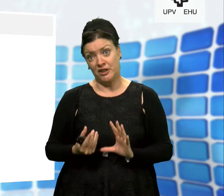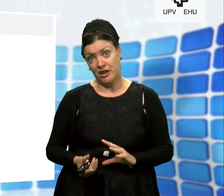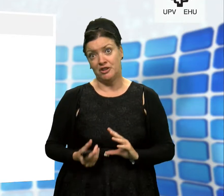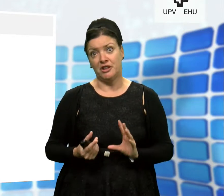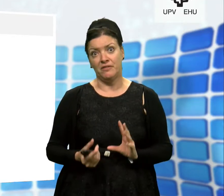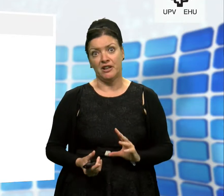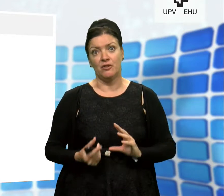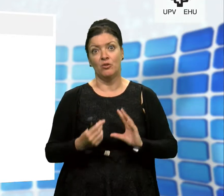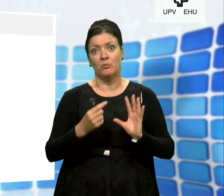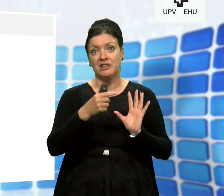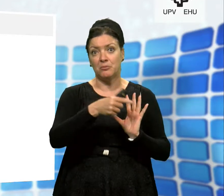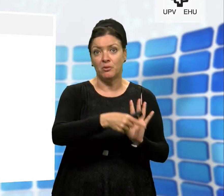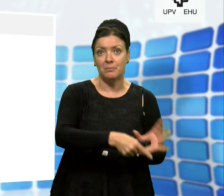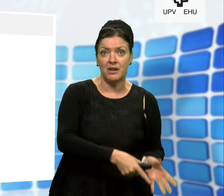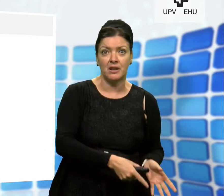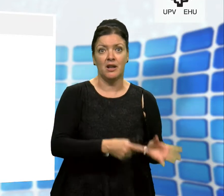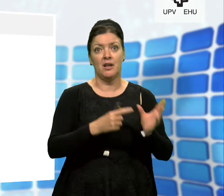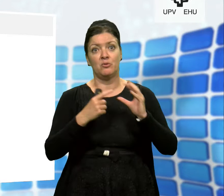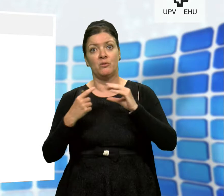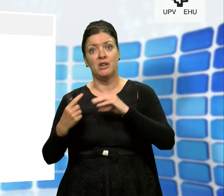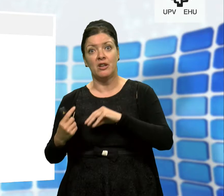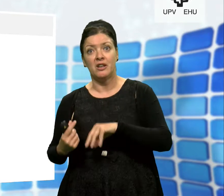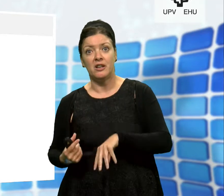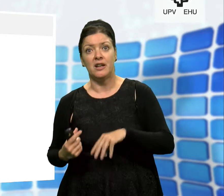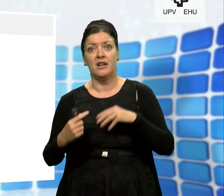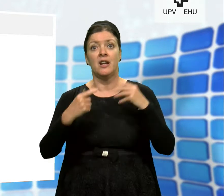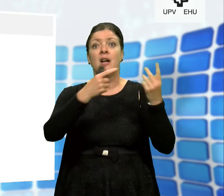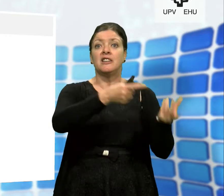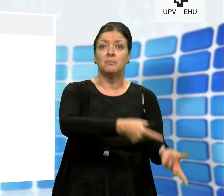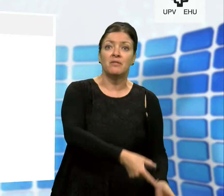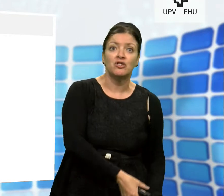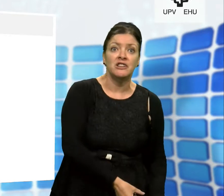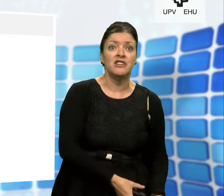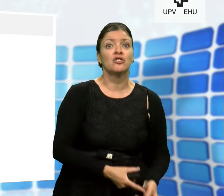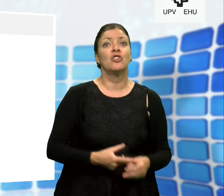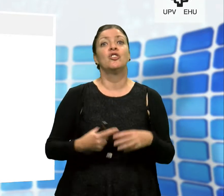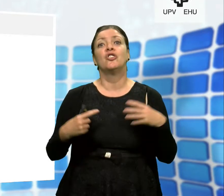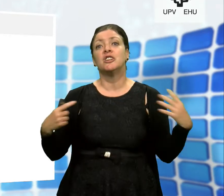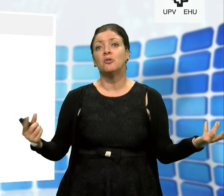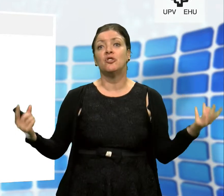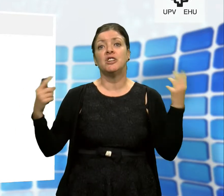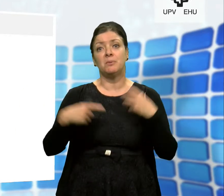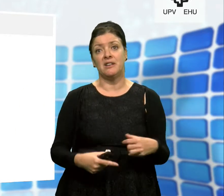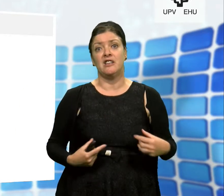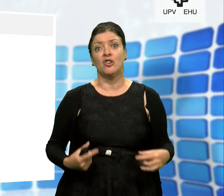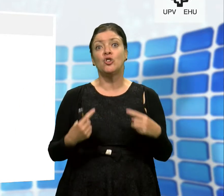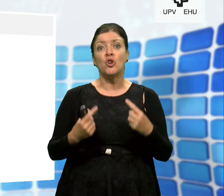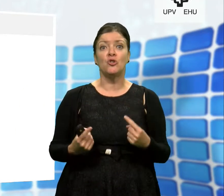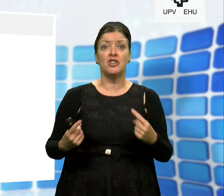sentido y significado. Está prohibido aparcar, prohibido acelerar, semáforos de distintos colores, botones, pantalla. Todo ese